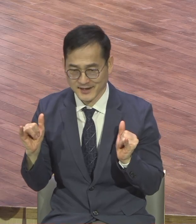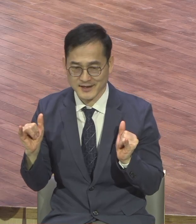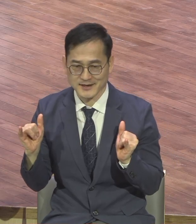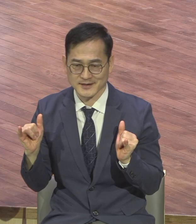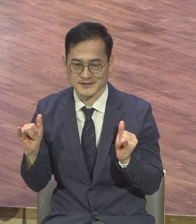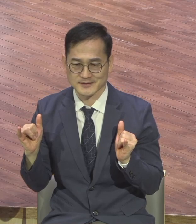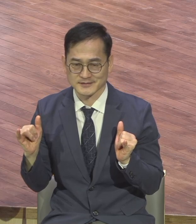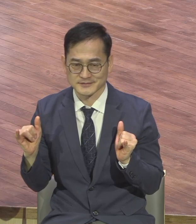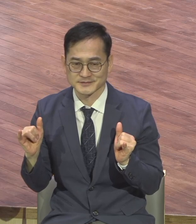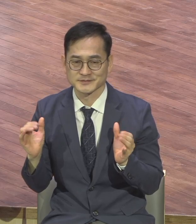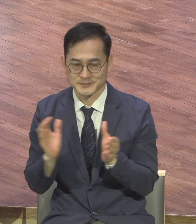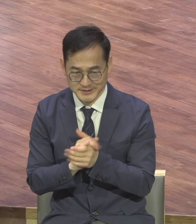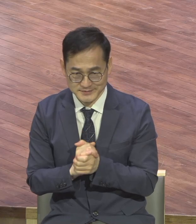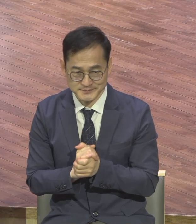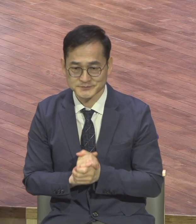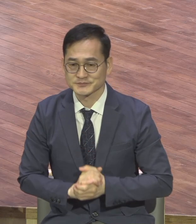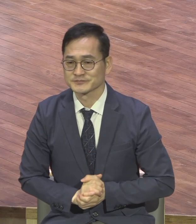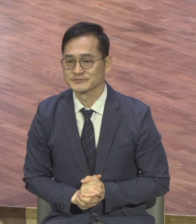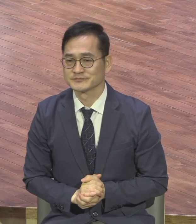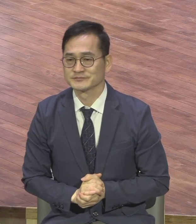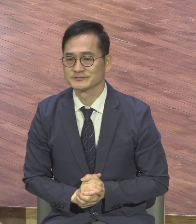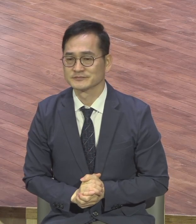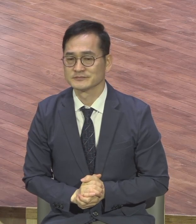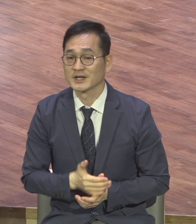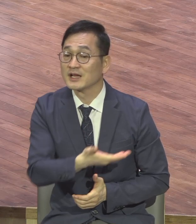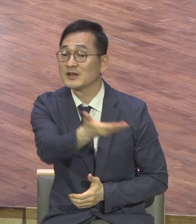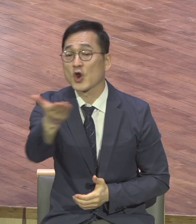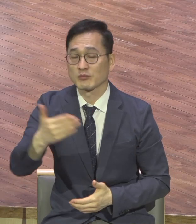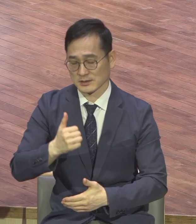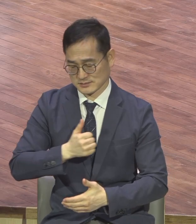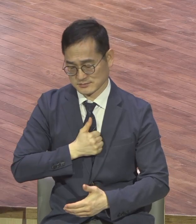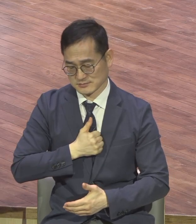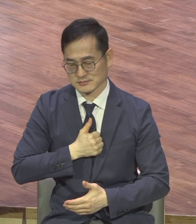자. 이런 그 여러분 정체성이에요.